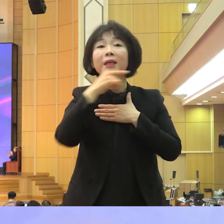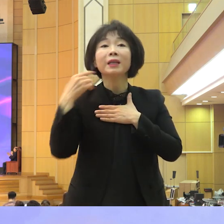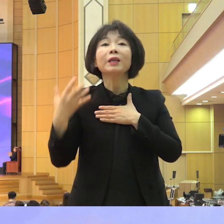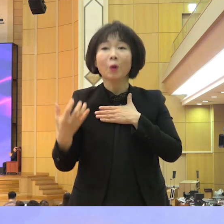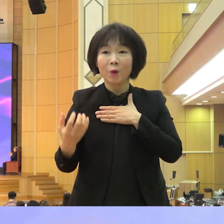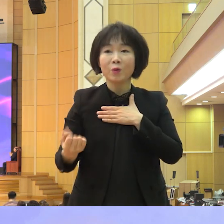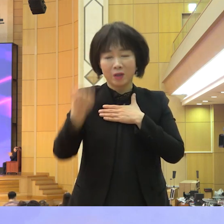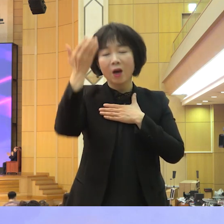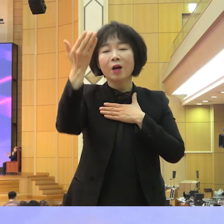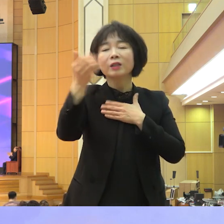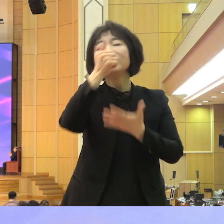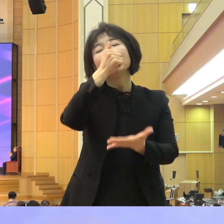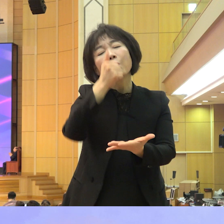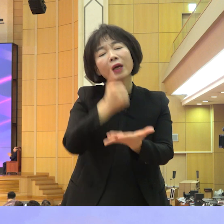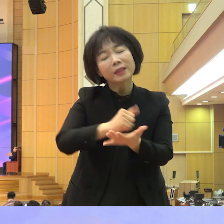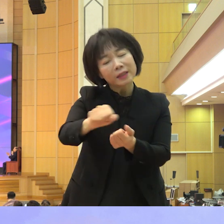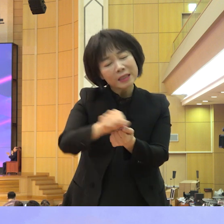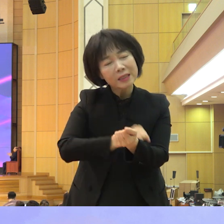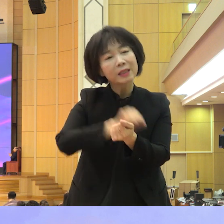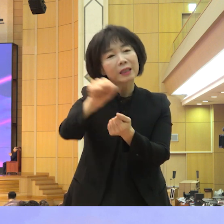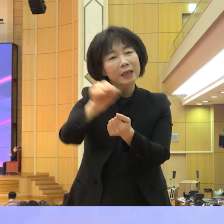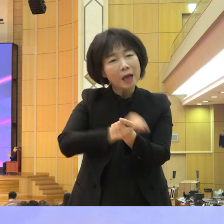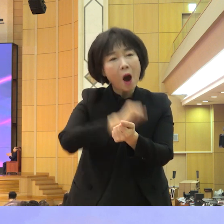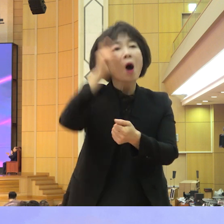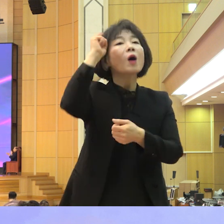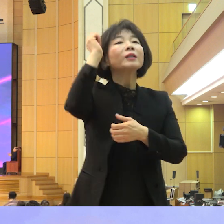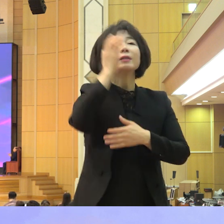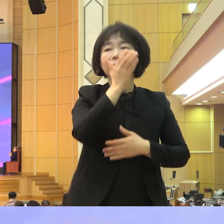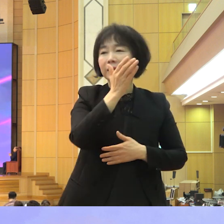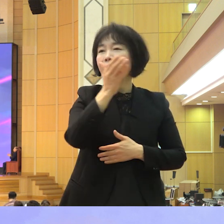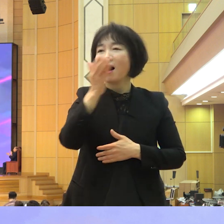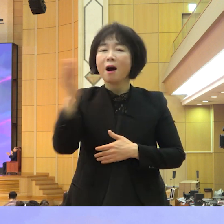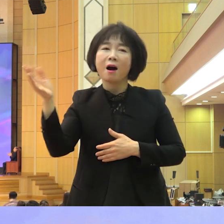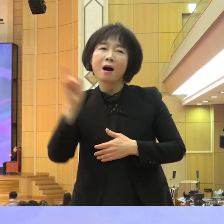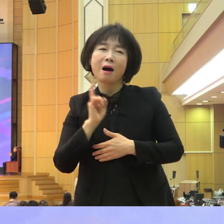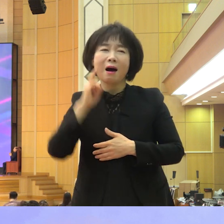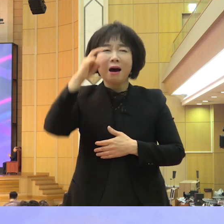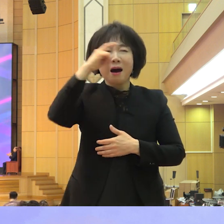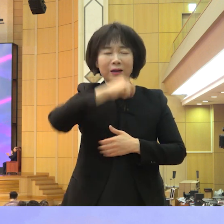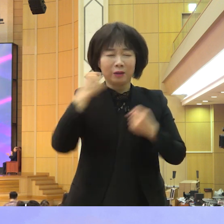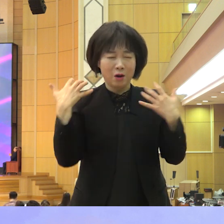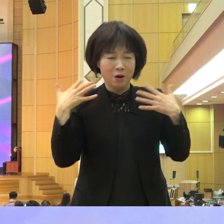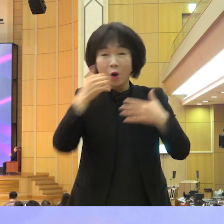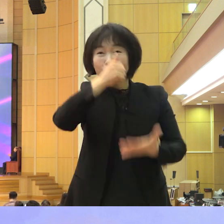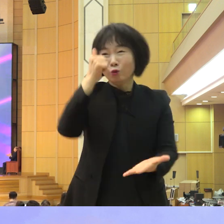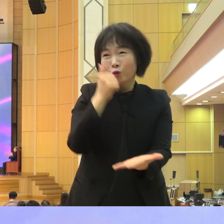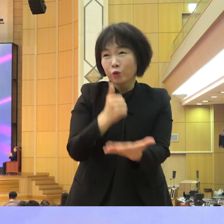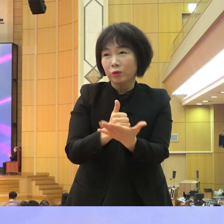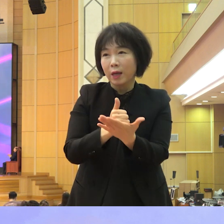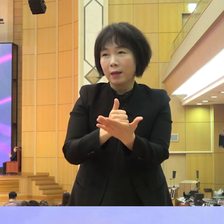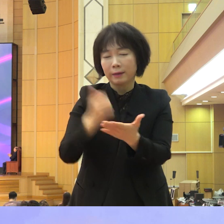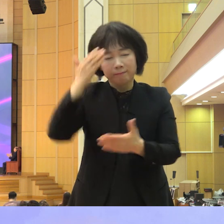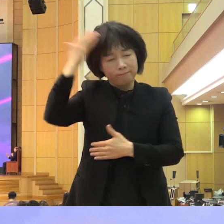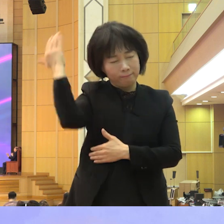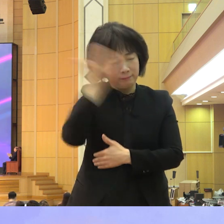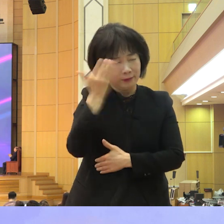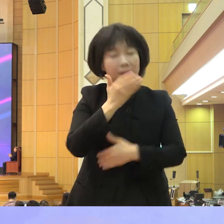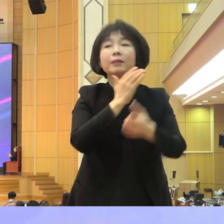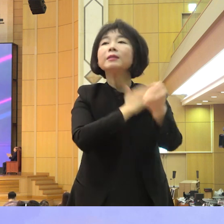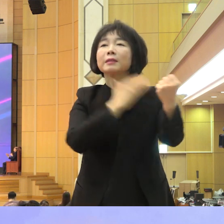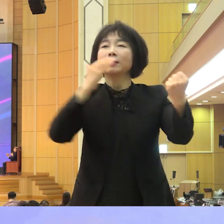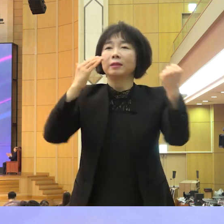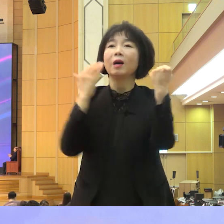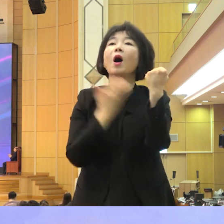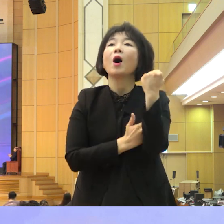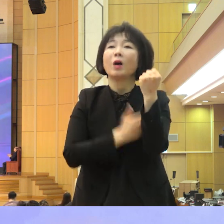흘린 피로써 그대는 씻기어 있는가. 더러운 죄 희게